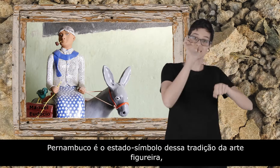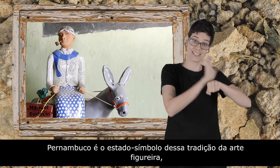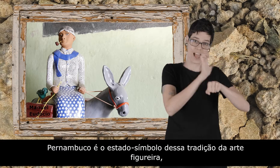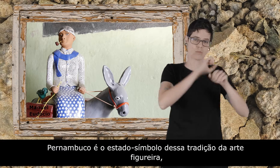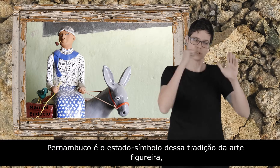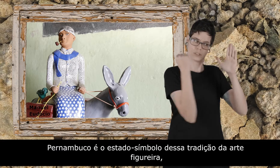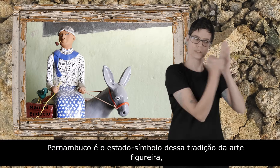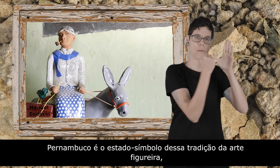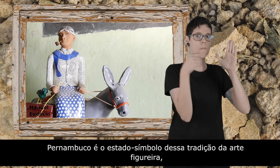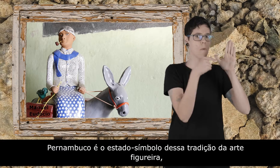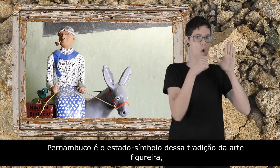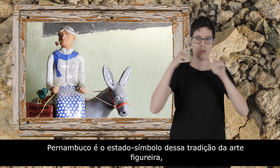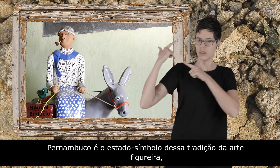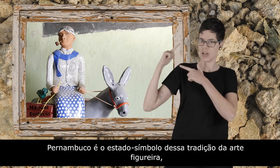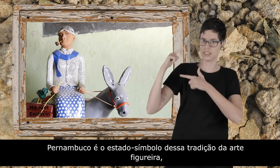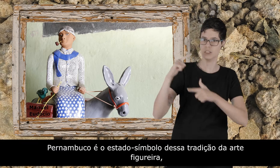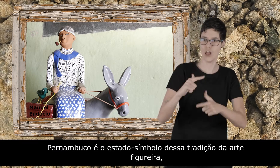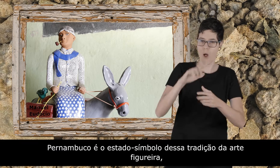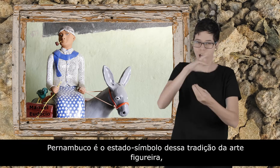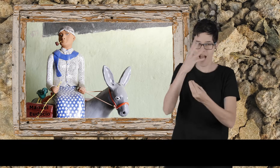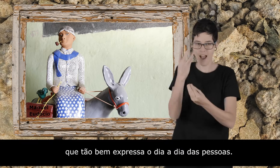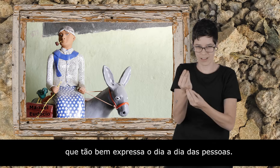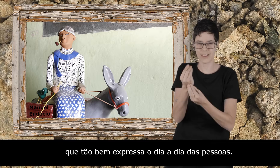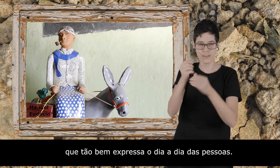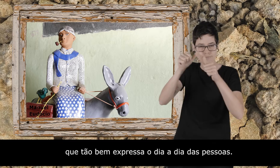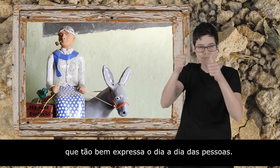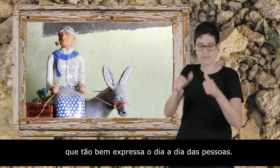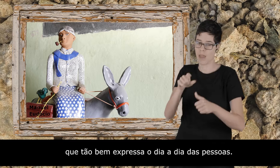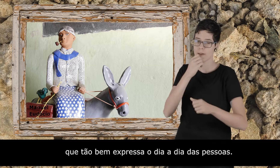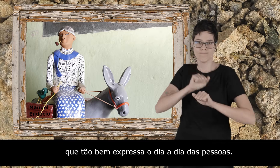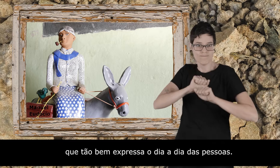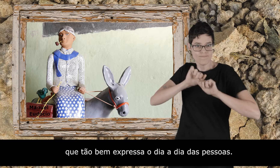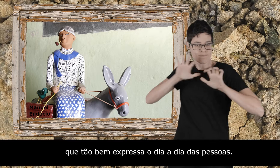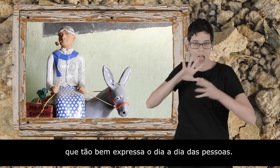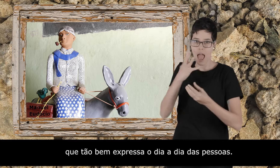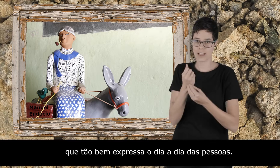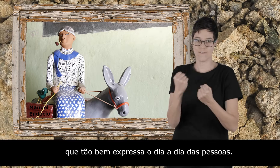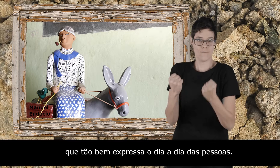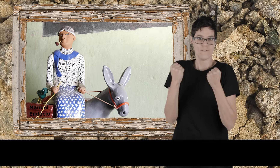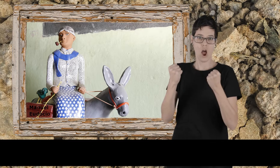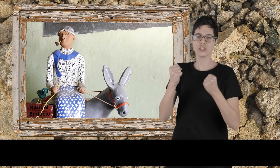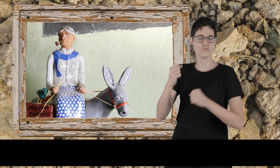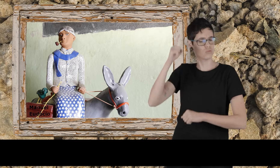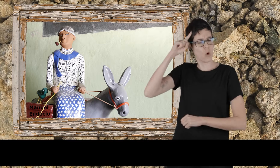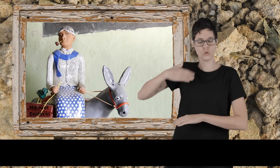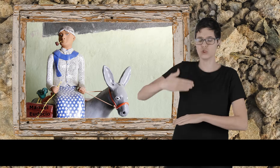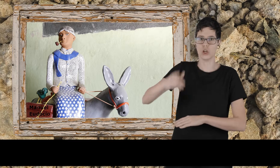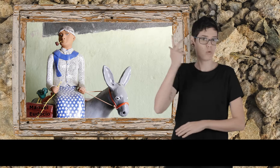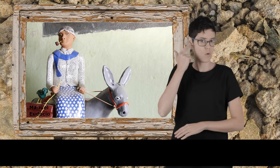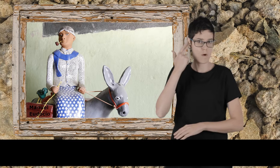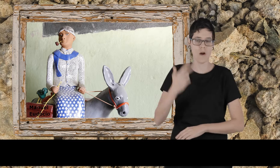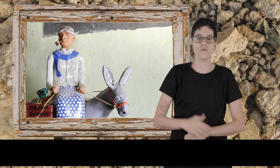Pernambuco é o estado símbolo dessa tradição da arte figureira, que tão bem expressa o dia a dia das pessoas.